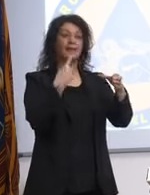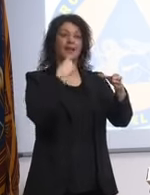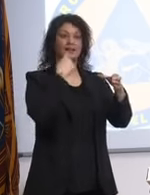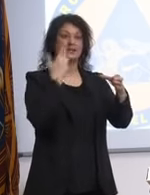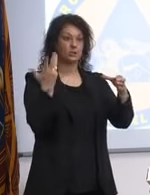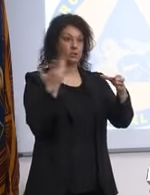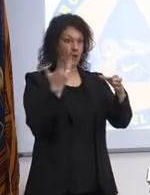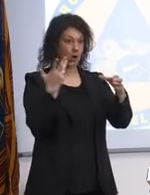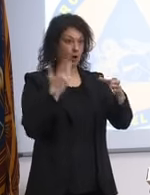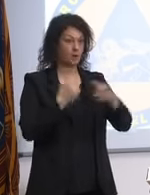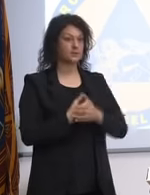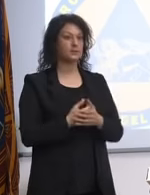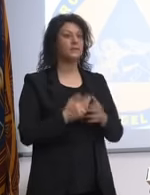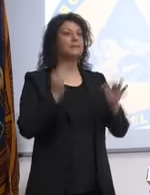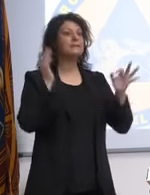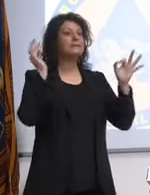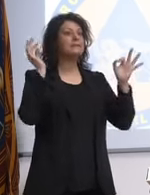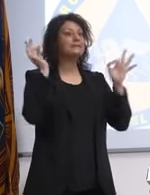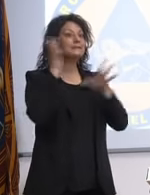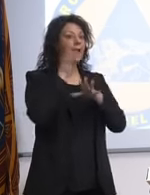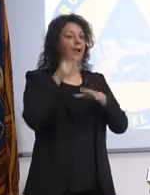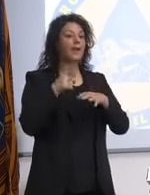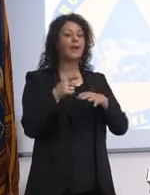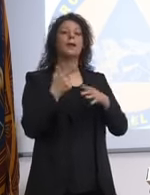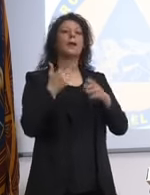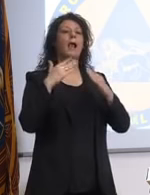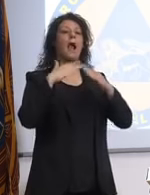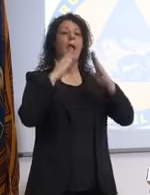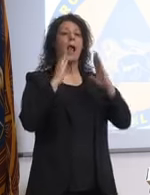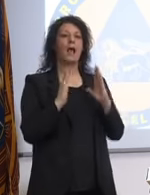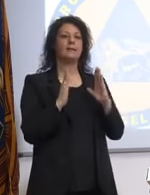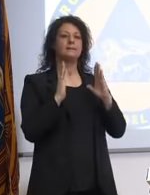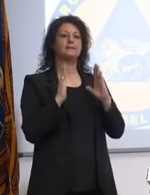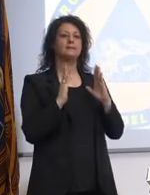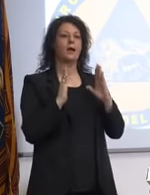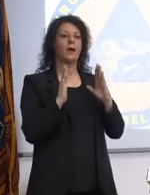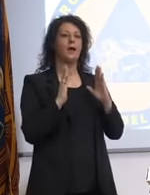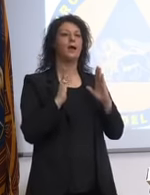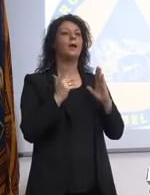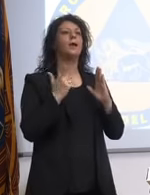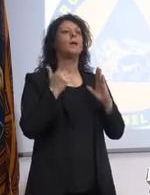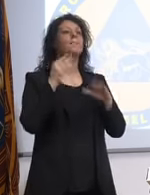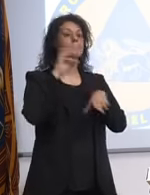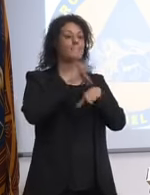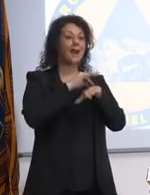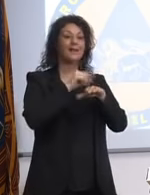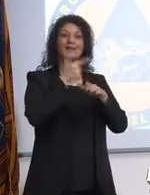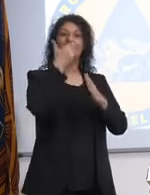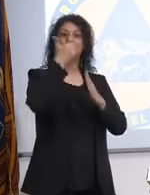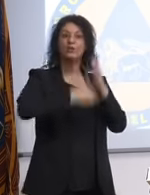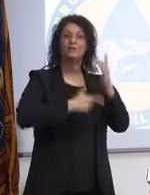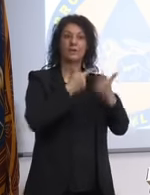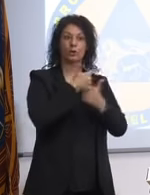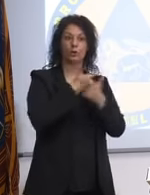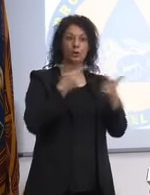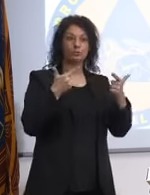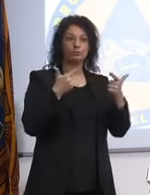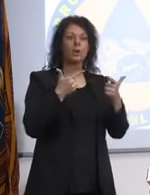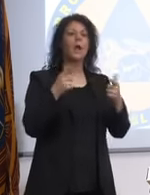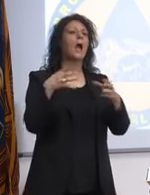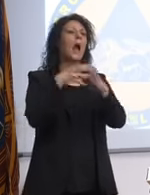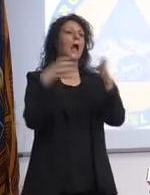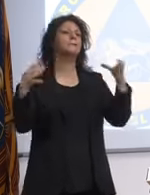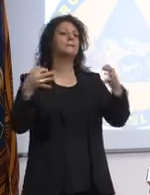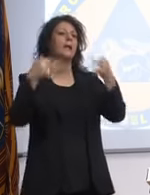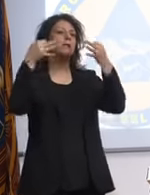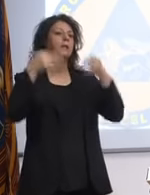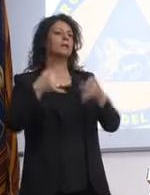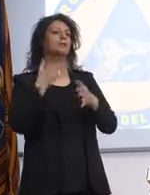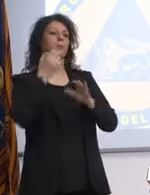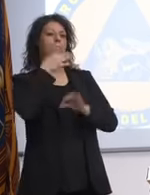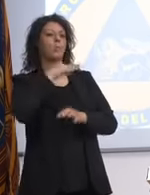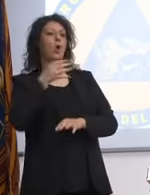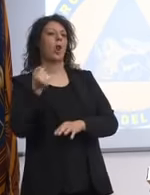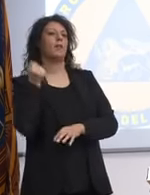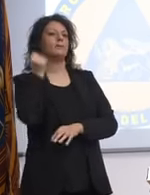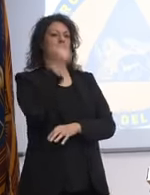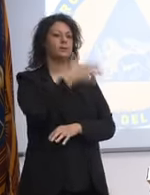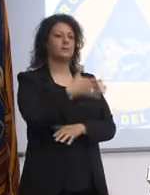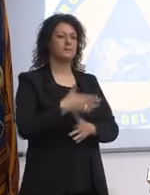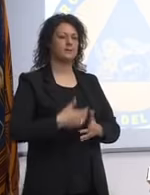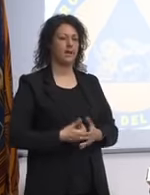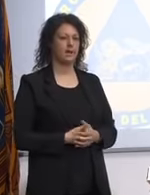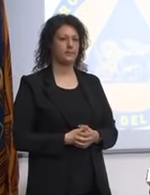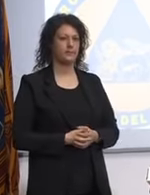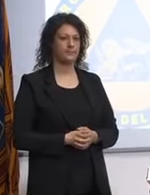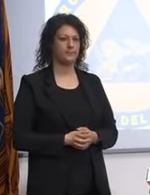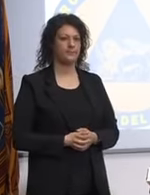non presenta il certificato, lei potrebbe essere licenziata. E lei è disperata. Sì, ma allora, prima